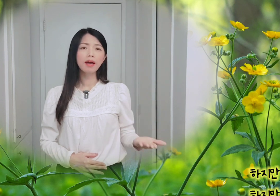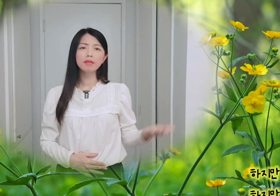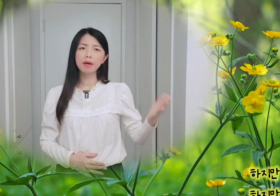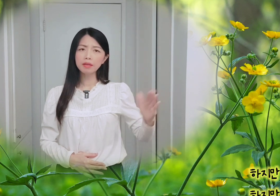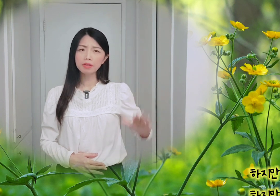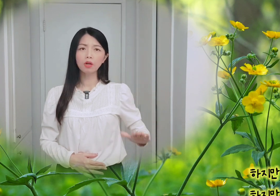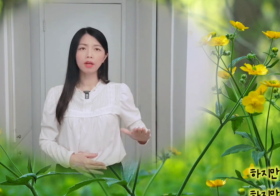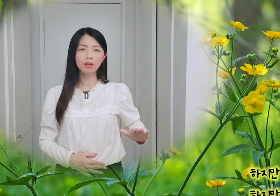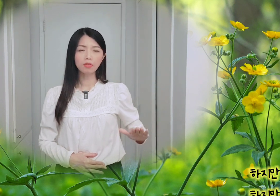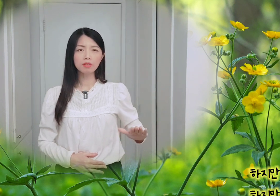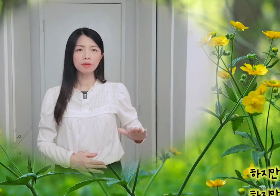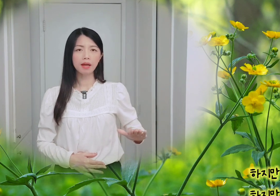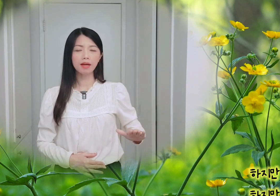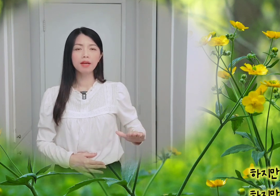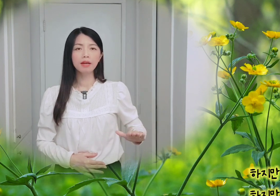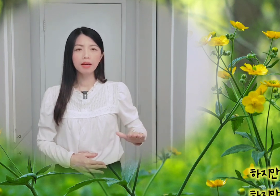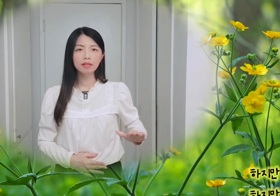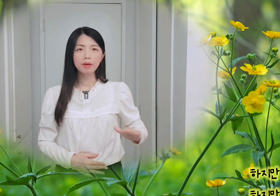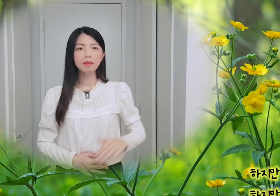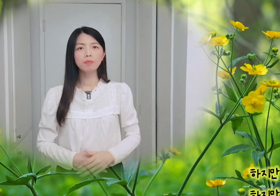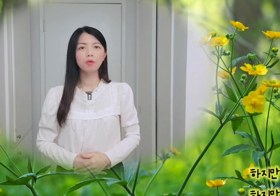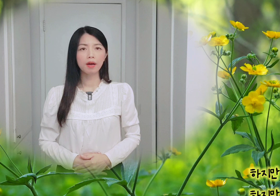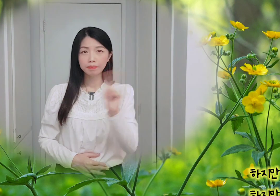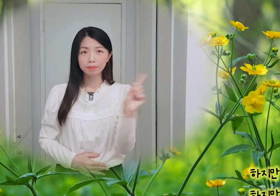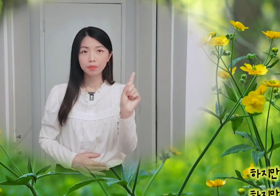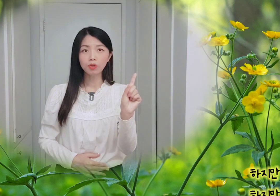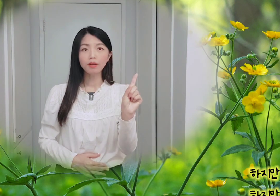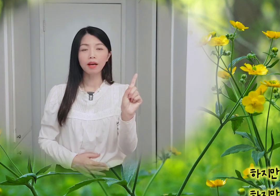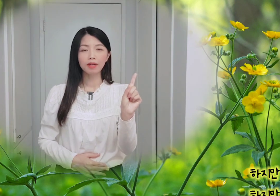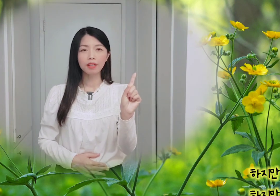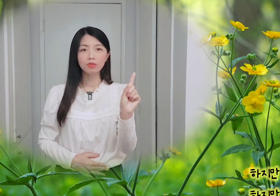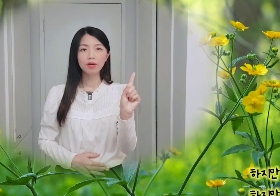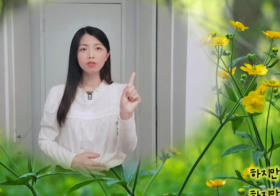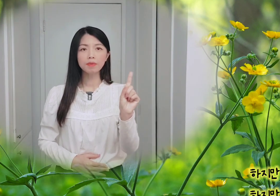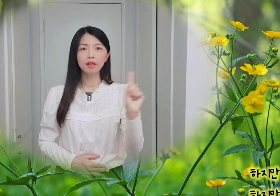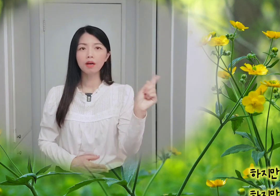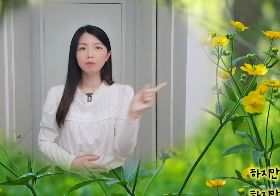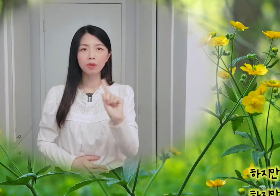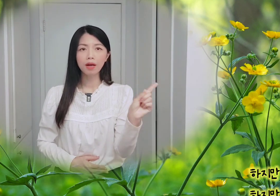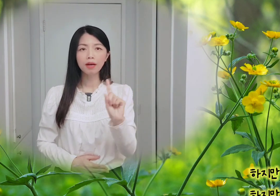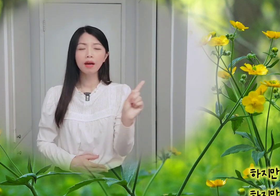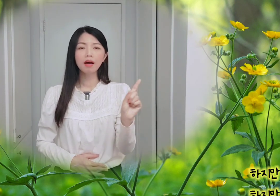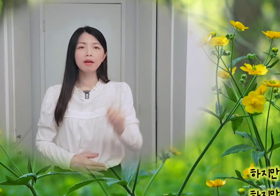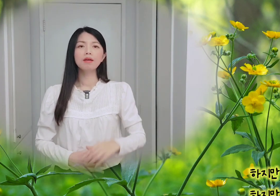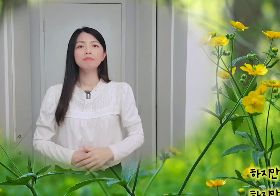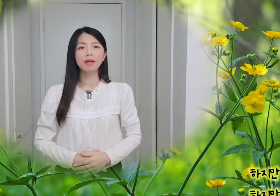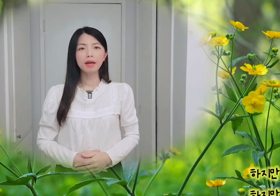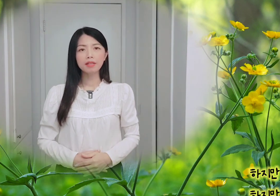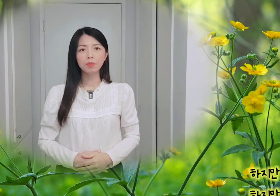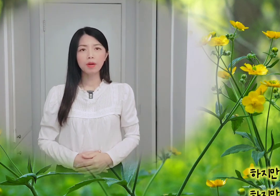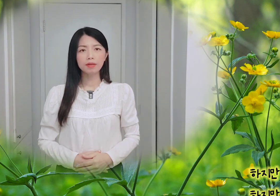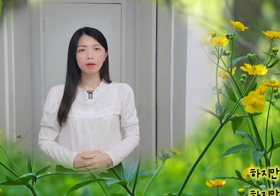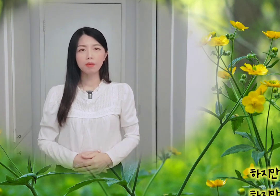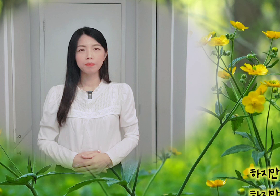주시면 하지만, 그러나 이런 뜻입니다. 하지만 뭐라, 무엇, 아까 이 수어 해주시면 돼요. 뭐라